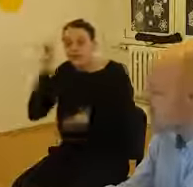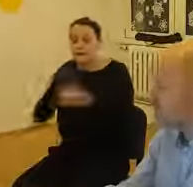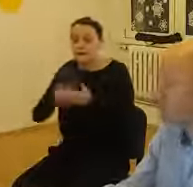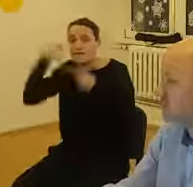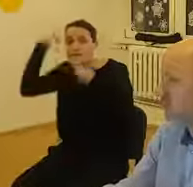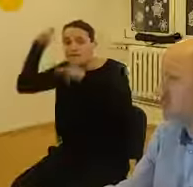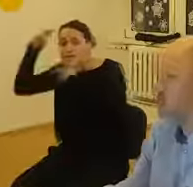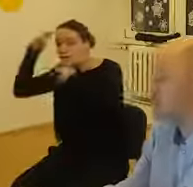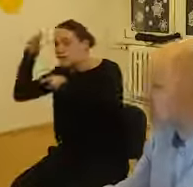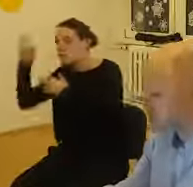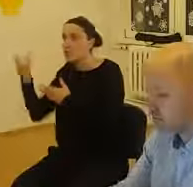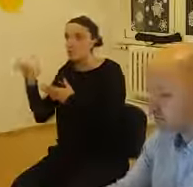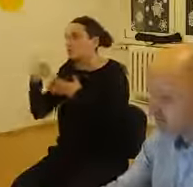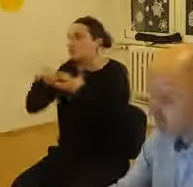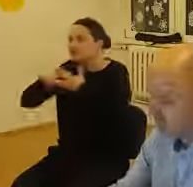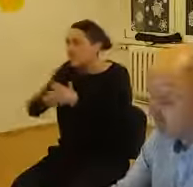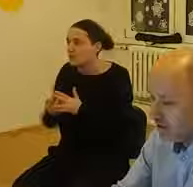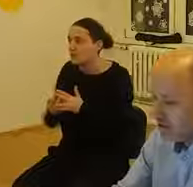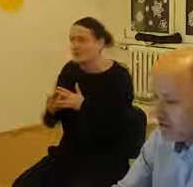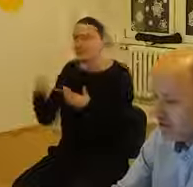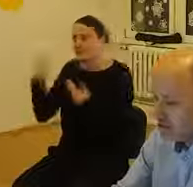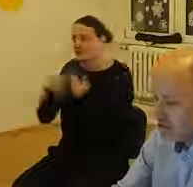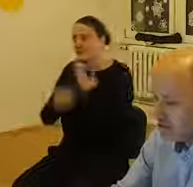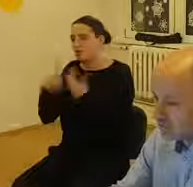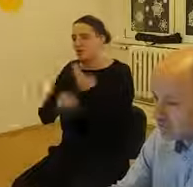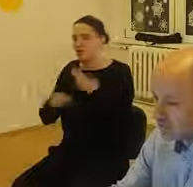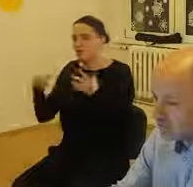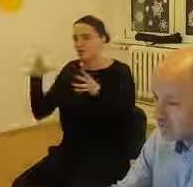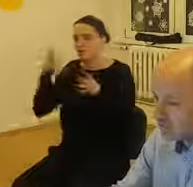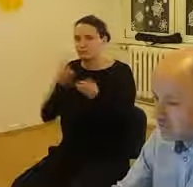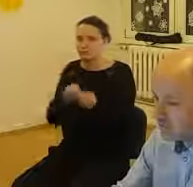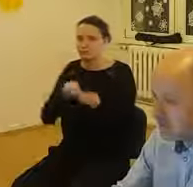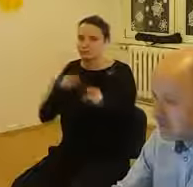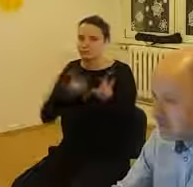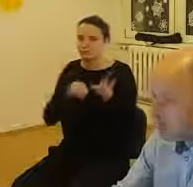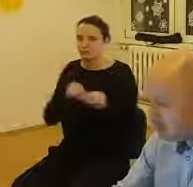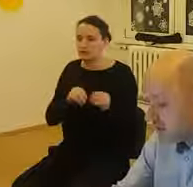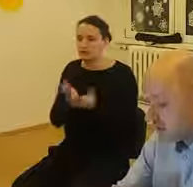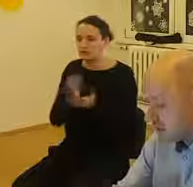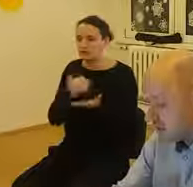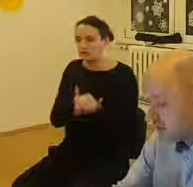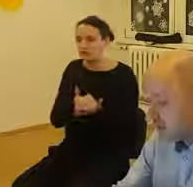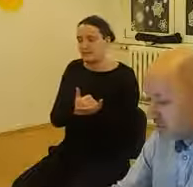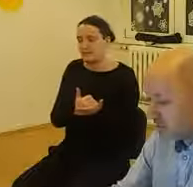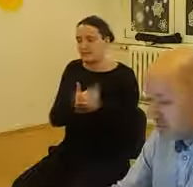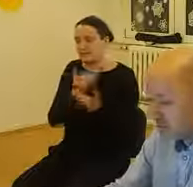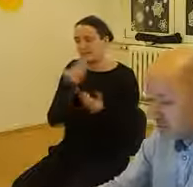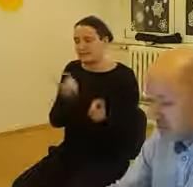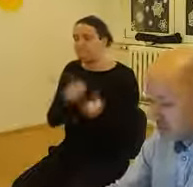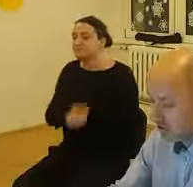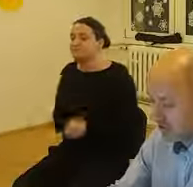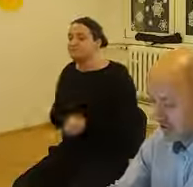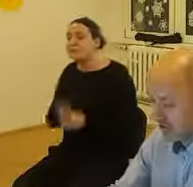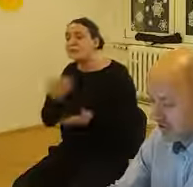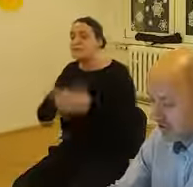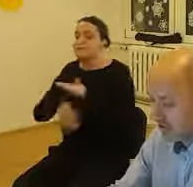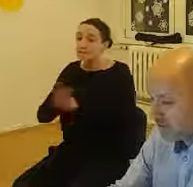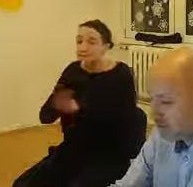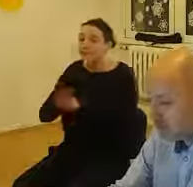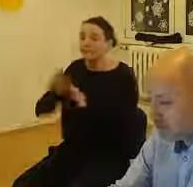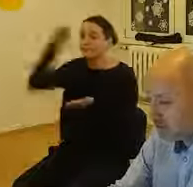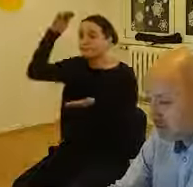więc nie są zameldowani, te osoby nie są liczone do budżetu dzielnicy. Więc jakby wychodzi na to, że tendencja